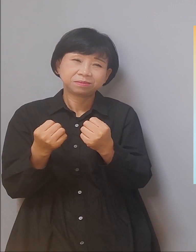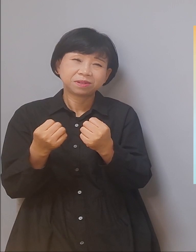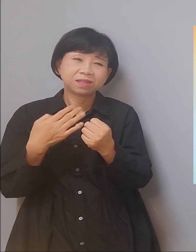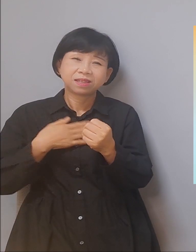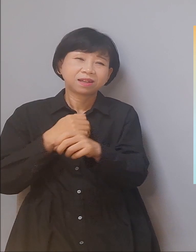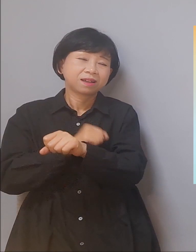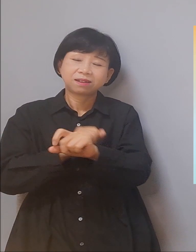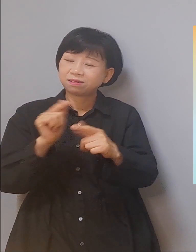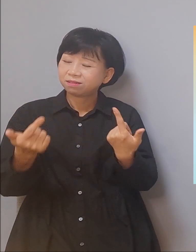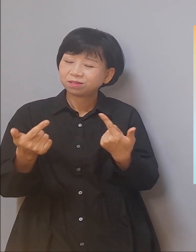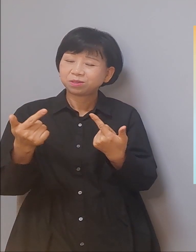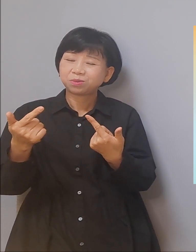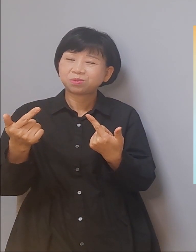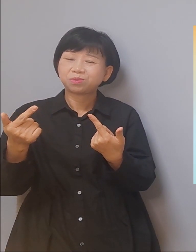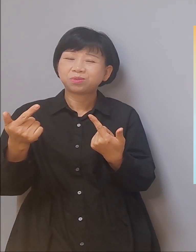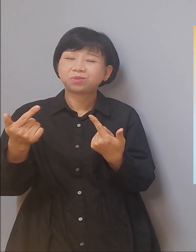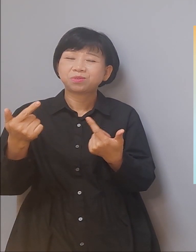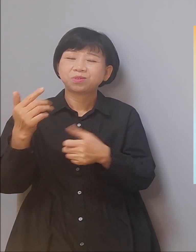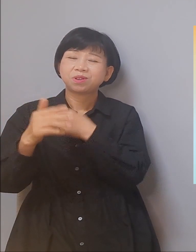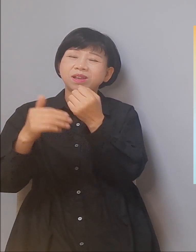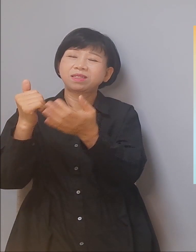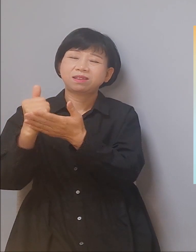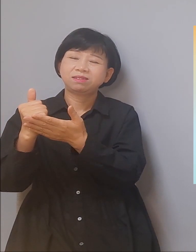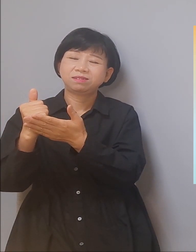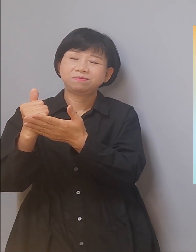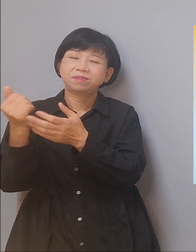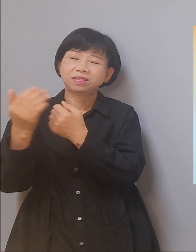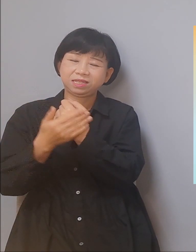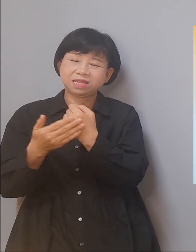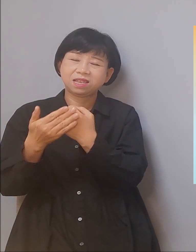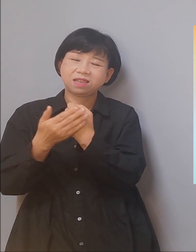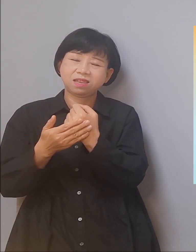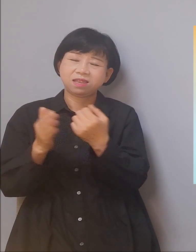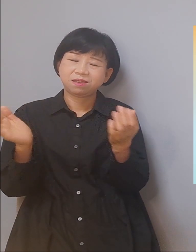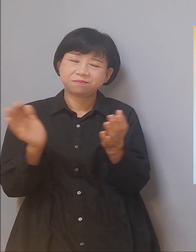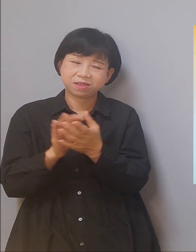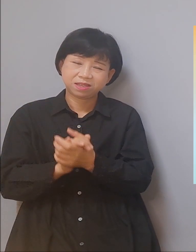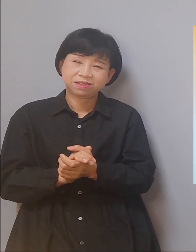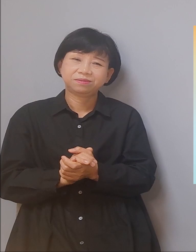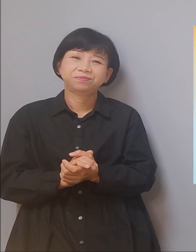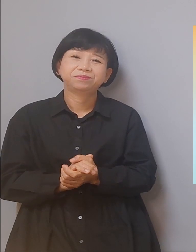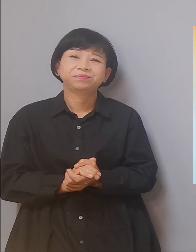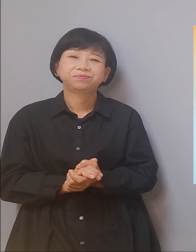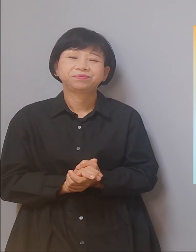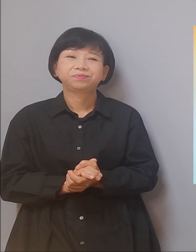아니요 오직 나와 함께 하신 하나님의 은혜로라. 아멘.